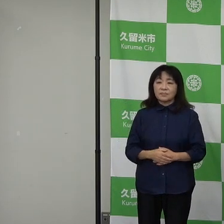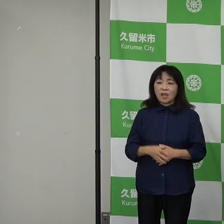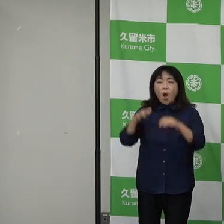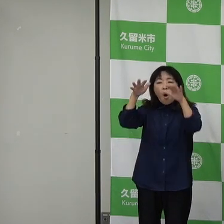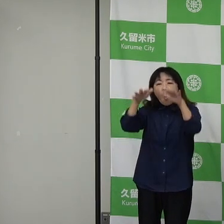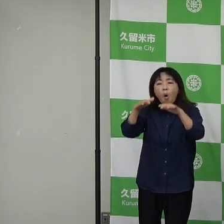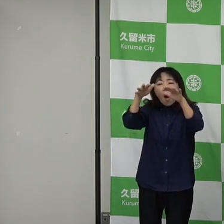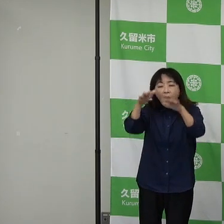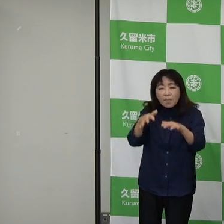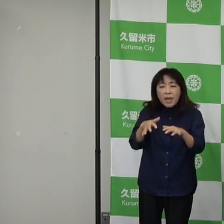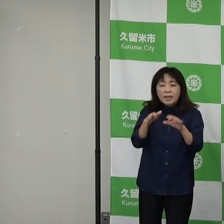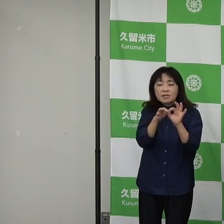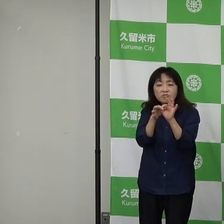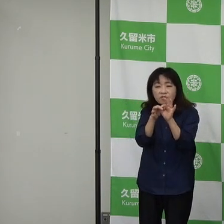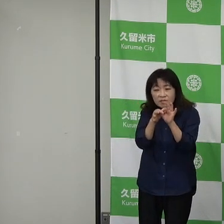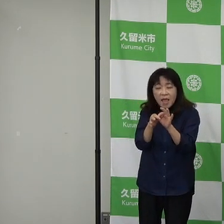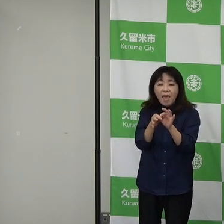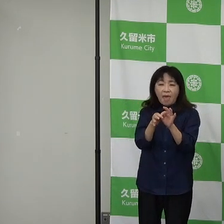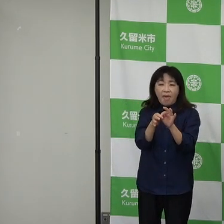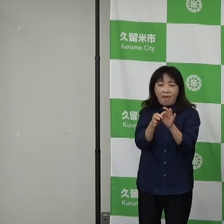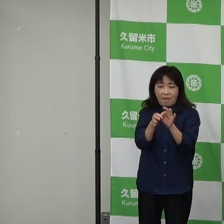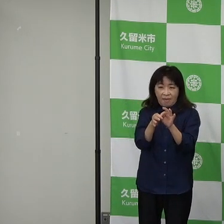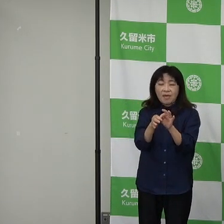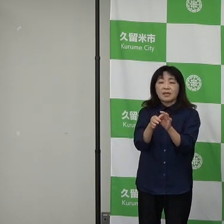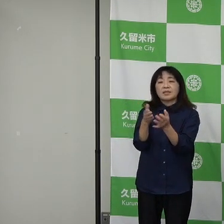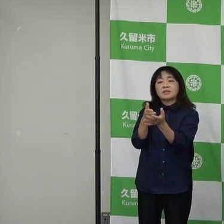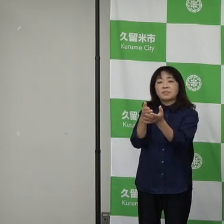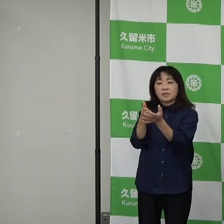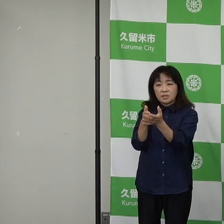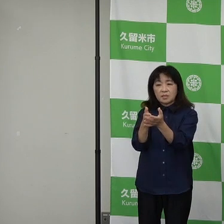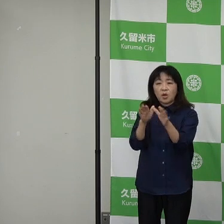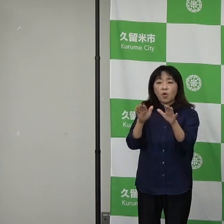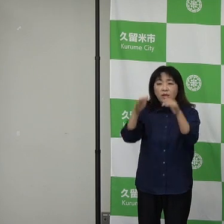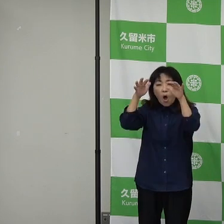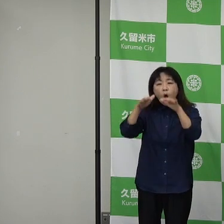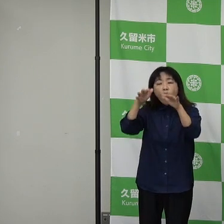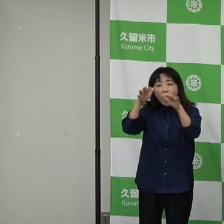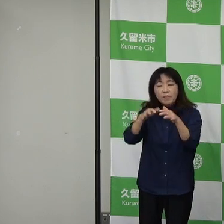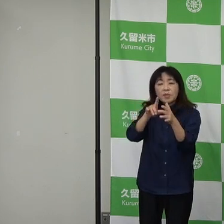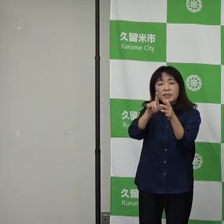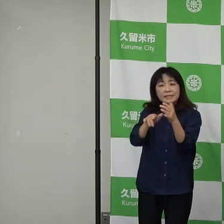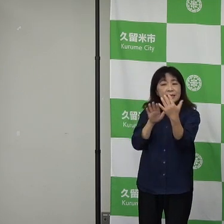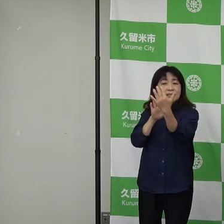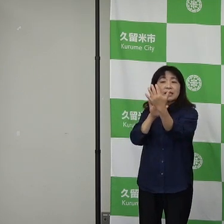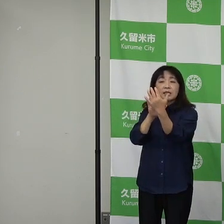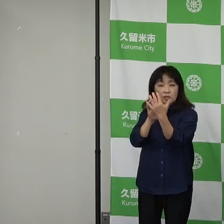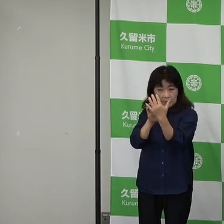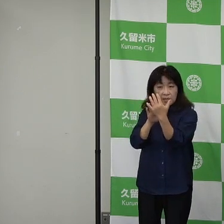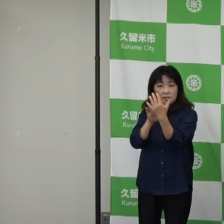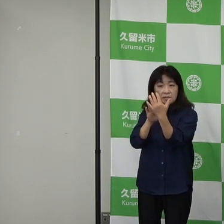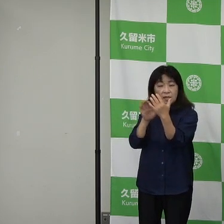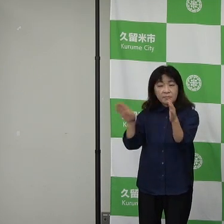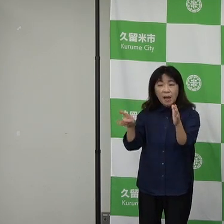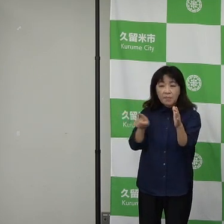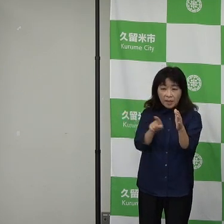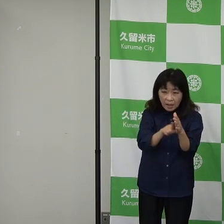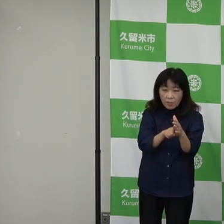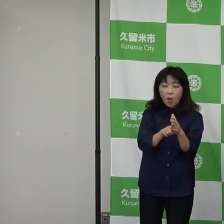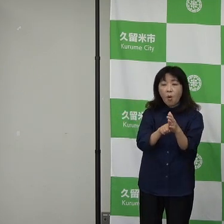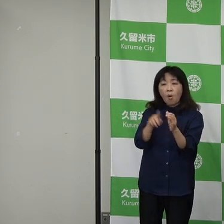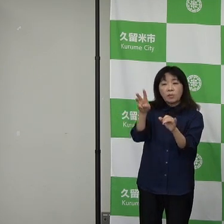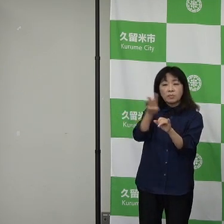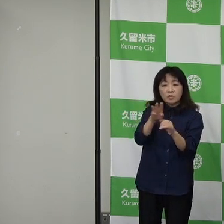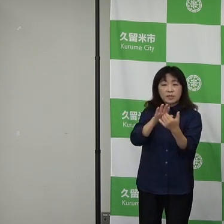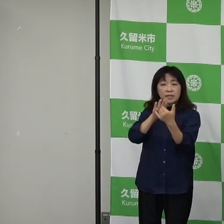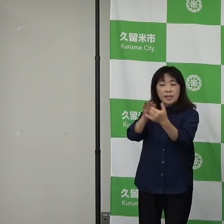雨に備えてのについて説明をいたします。今回も大雨の時期が近づいております。これまでも防災の